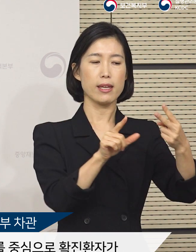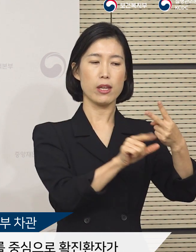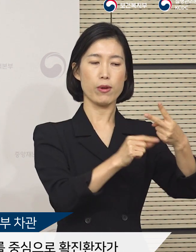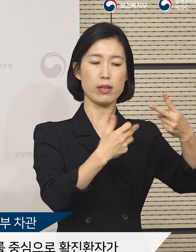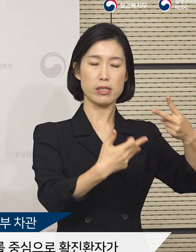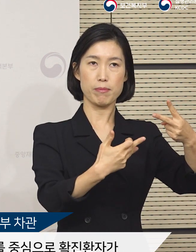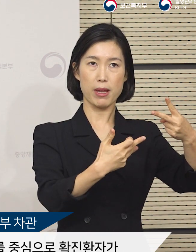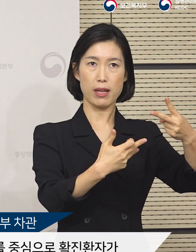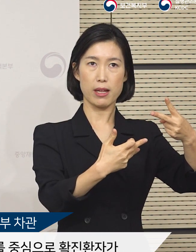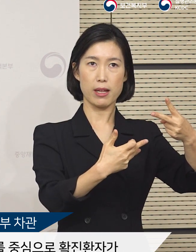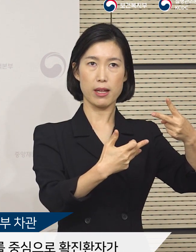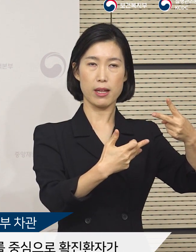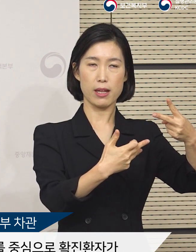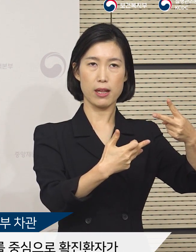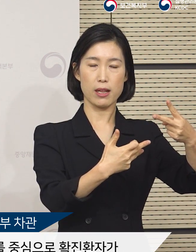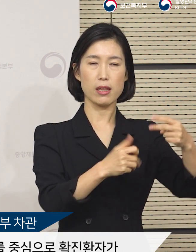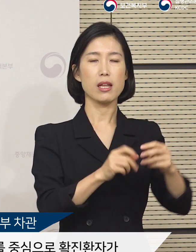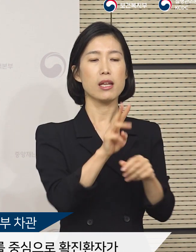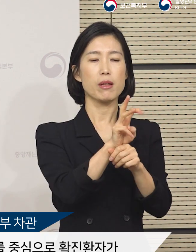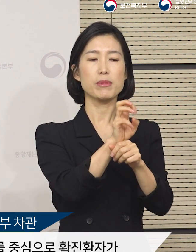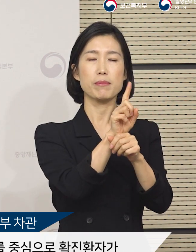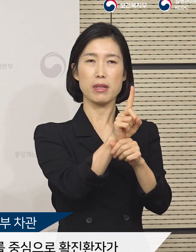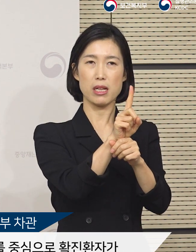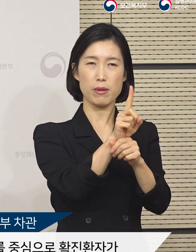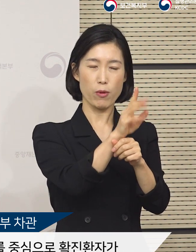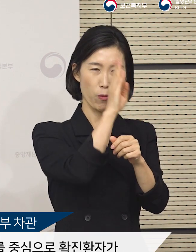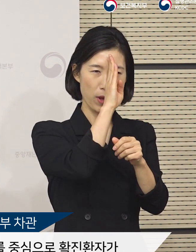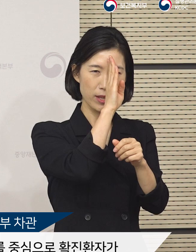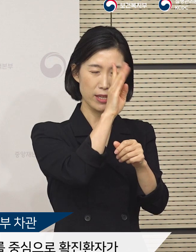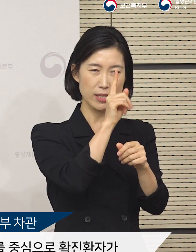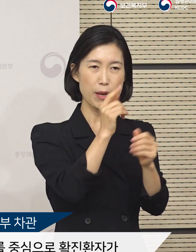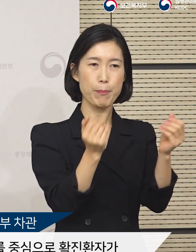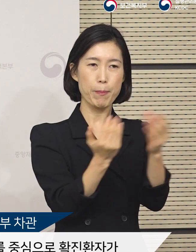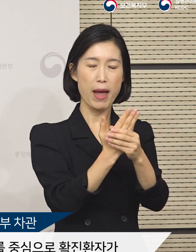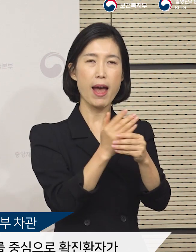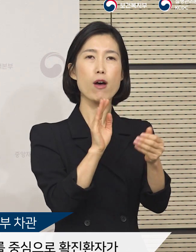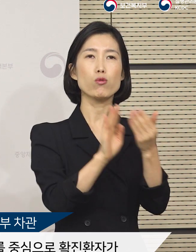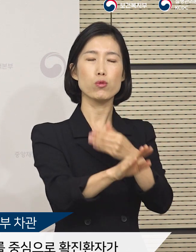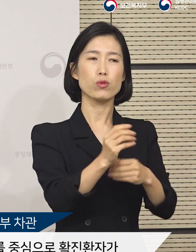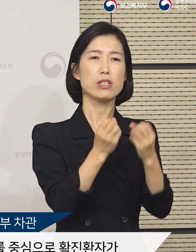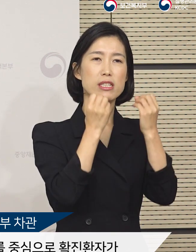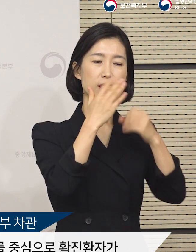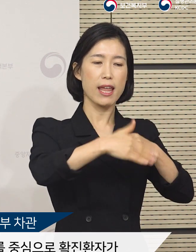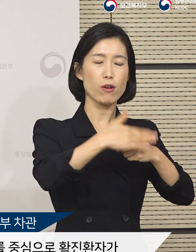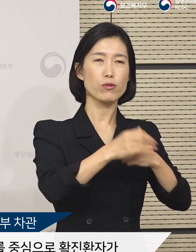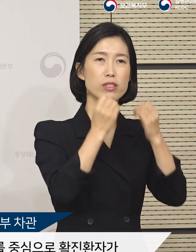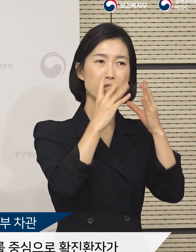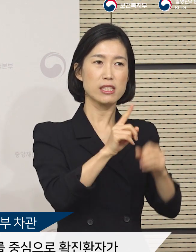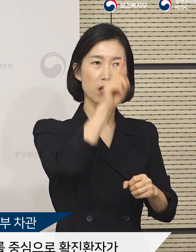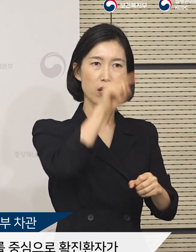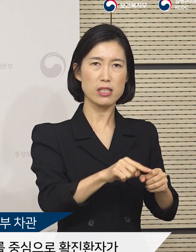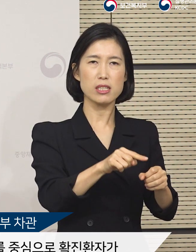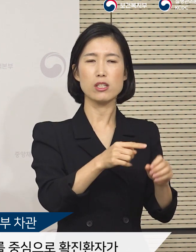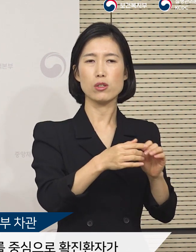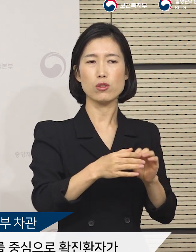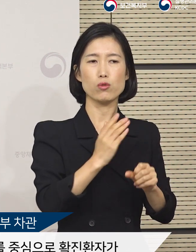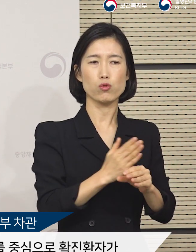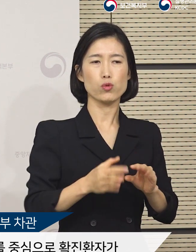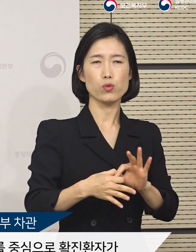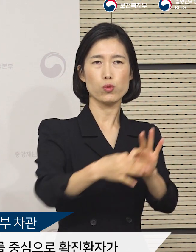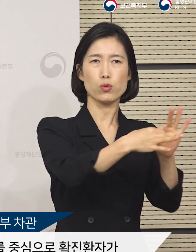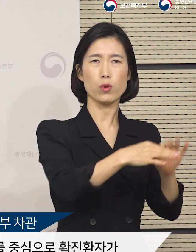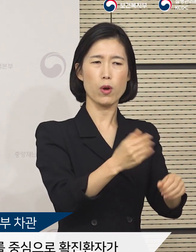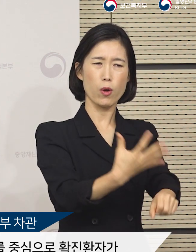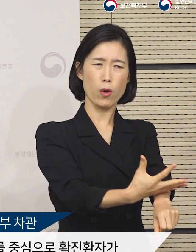18일 31번 환자 발생 이후 대구 신천지 신도를 중심으로 확진 환자가